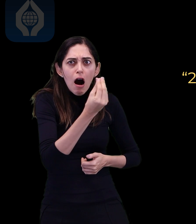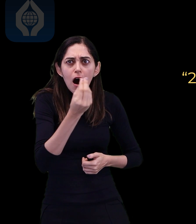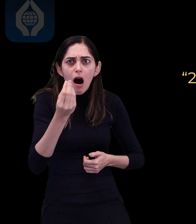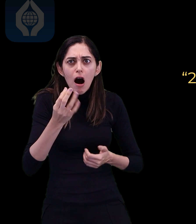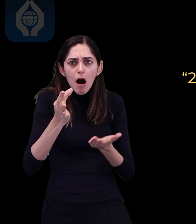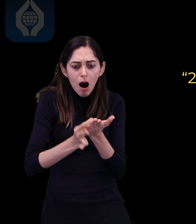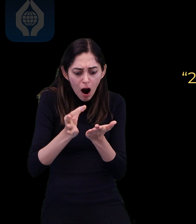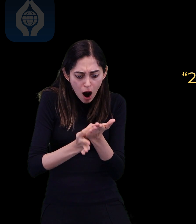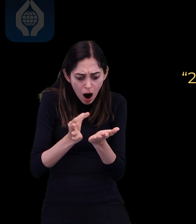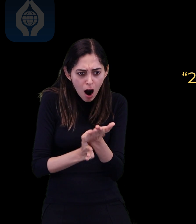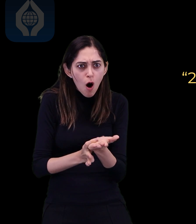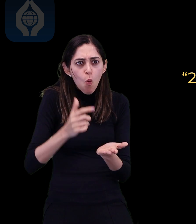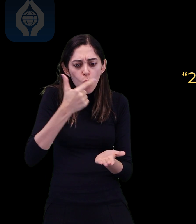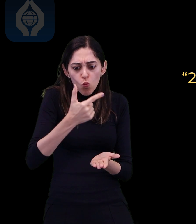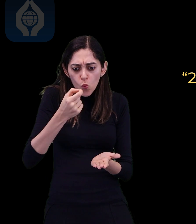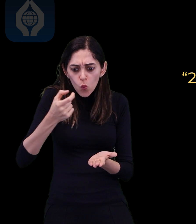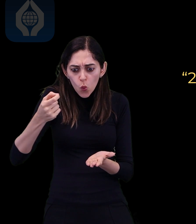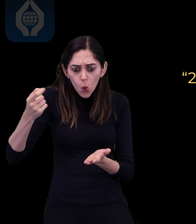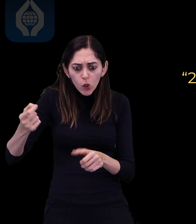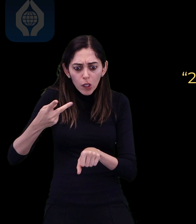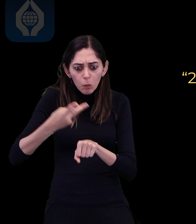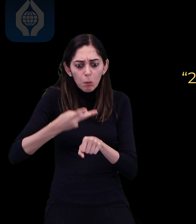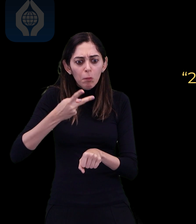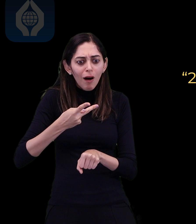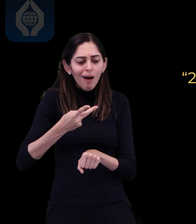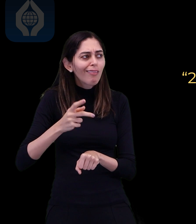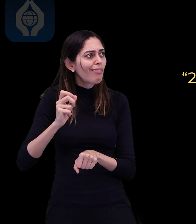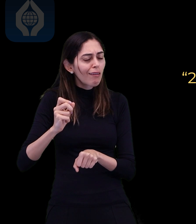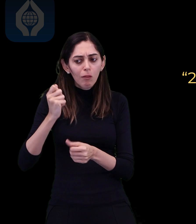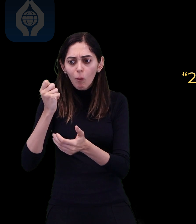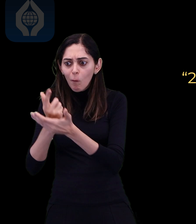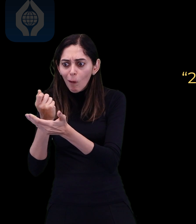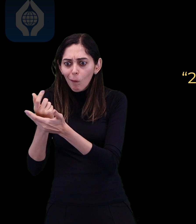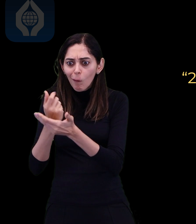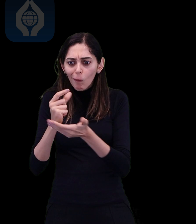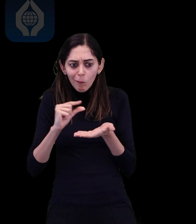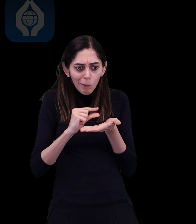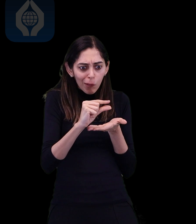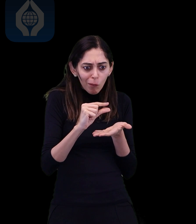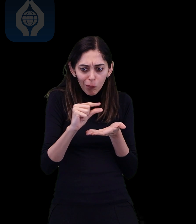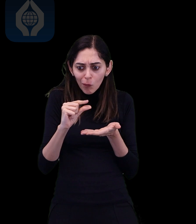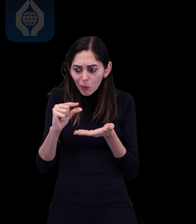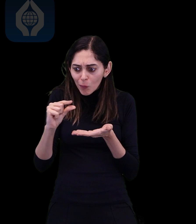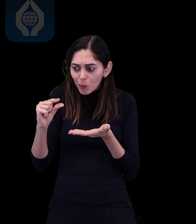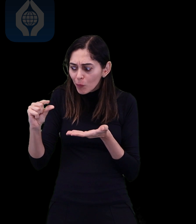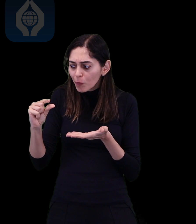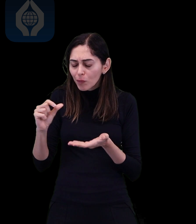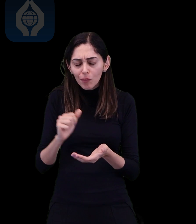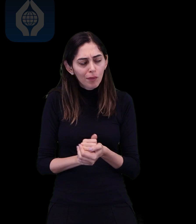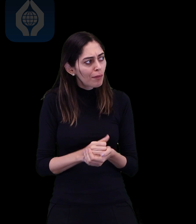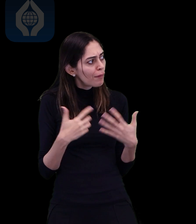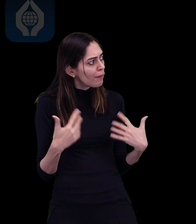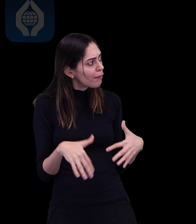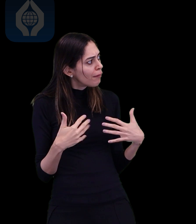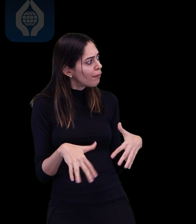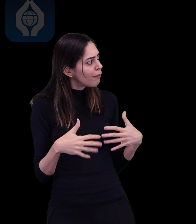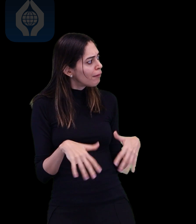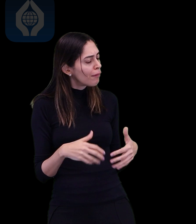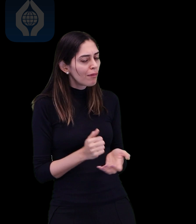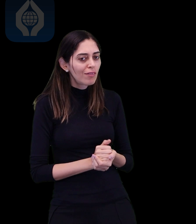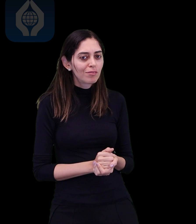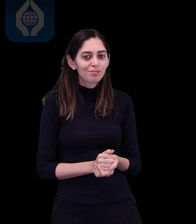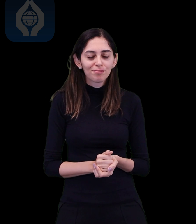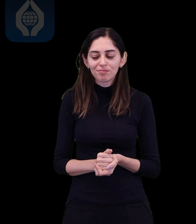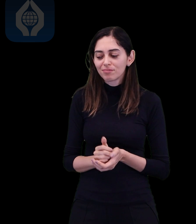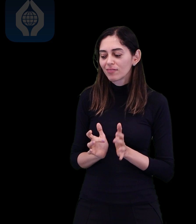não comprariam pão suficiente para cada um recebesse um pedaço. Jesus já tinha decidido o que